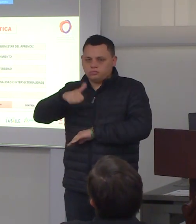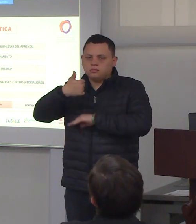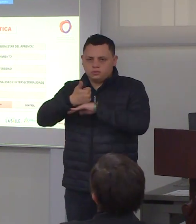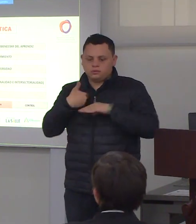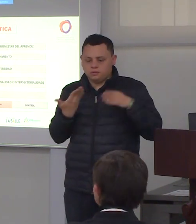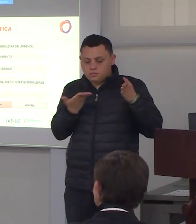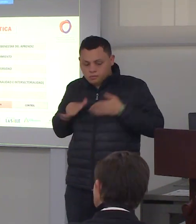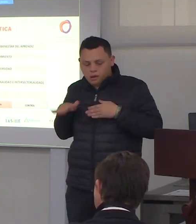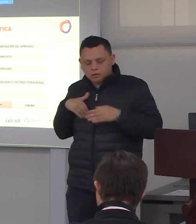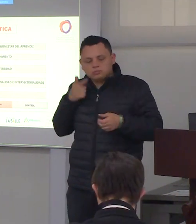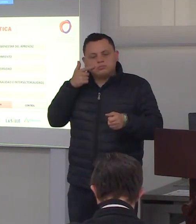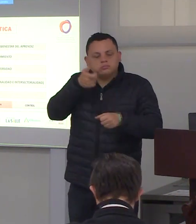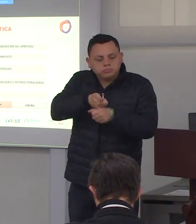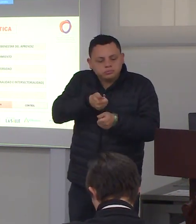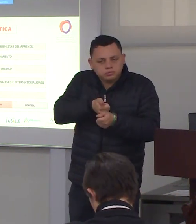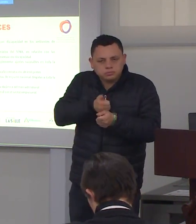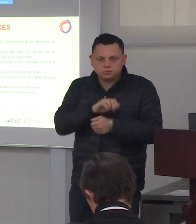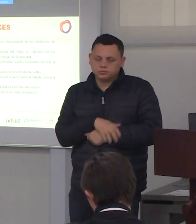de planeación.